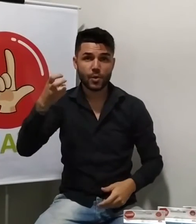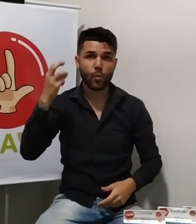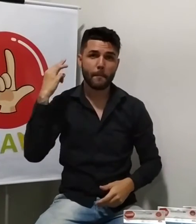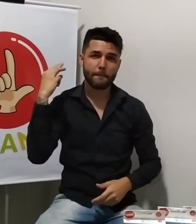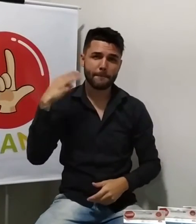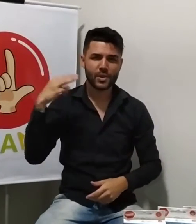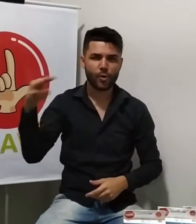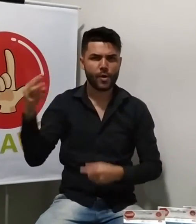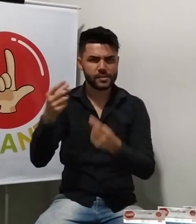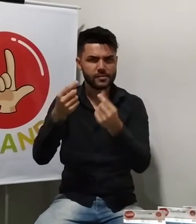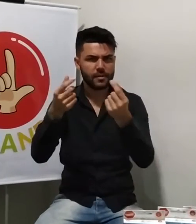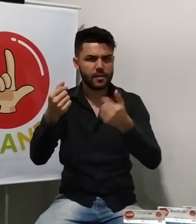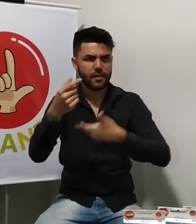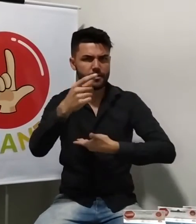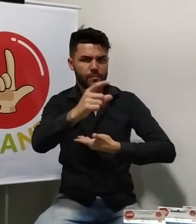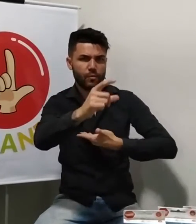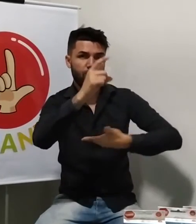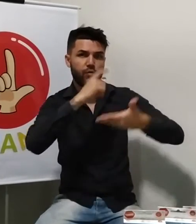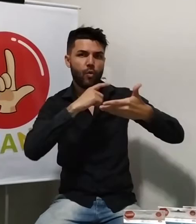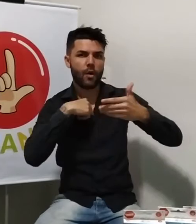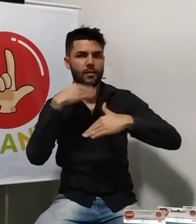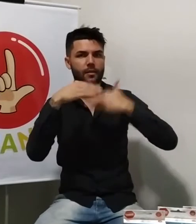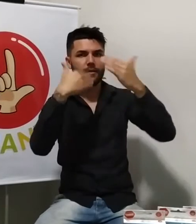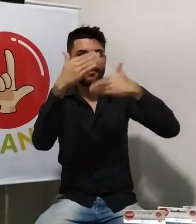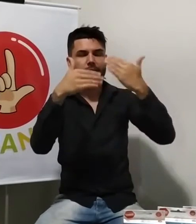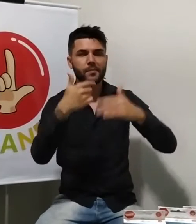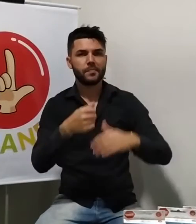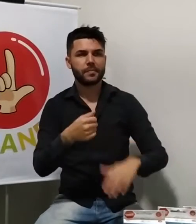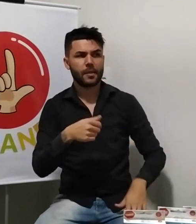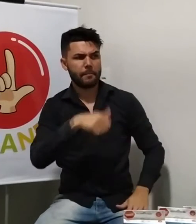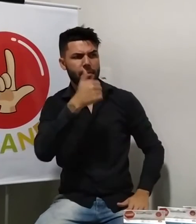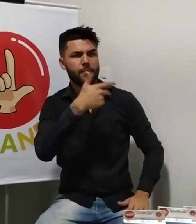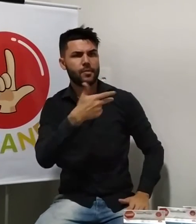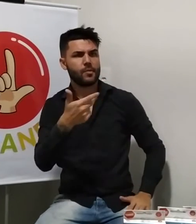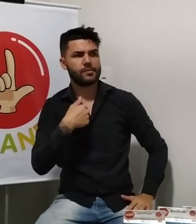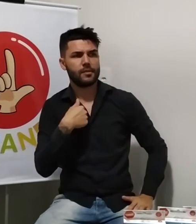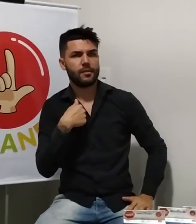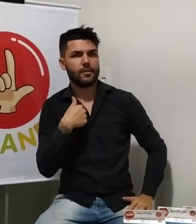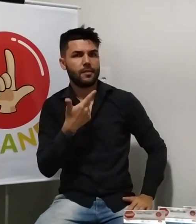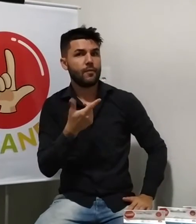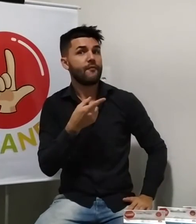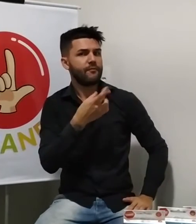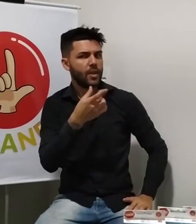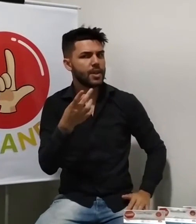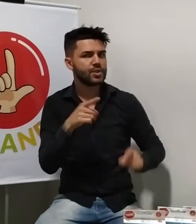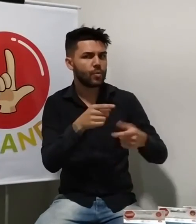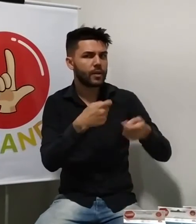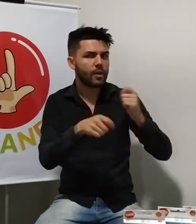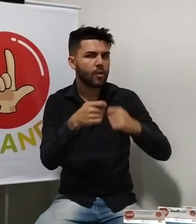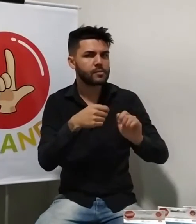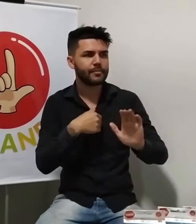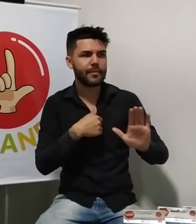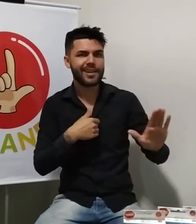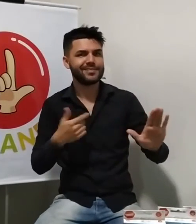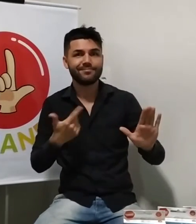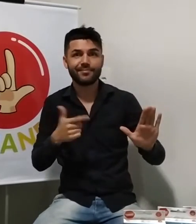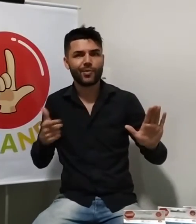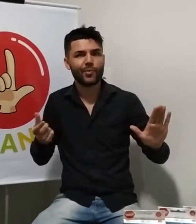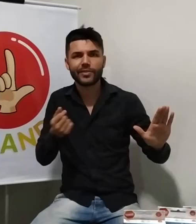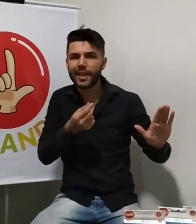cenoura que tava dentro foram também. Entendi. Você fez um pitch mineirinho também, então, né? Exatamente. O meu pitch com eles era, cara, você é o dono do conteúdo, se você